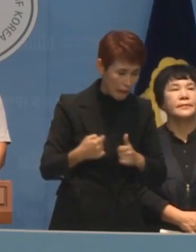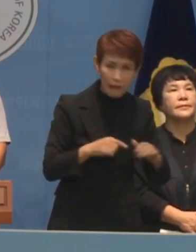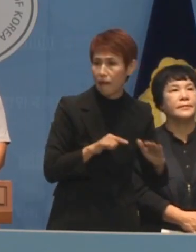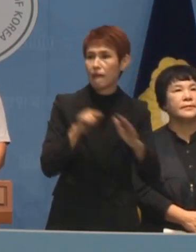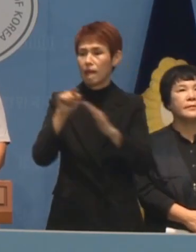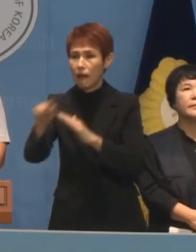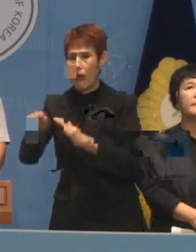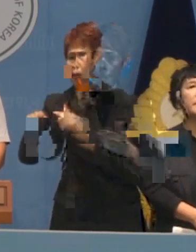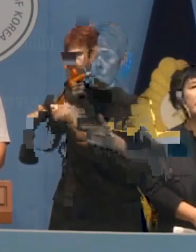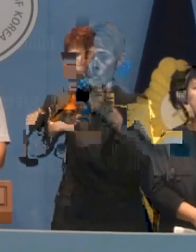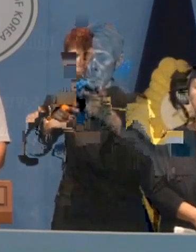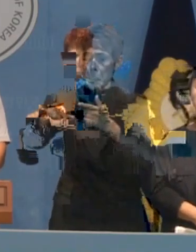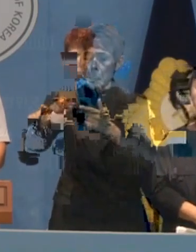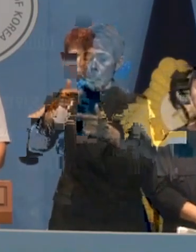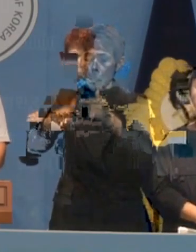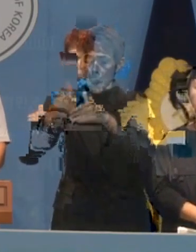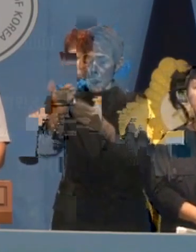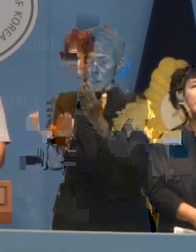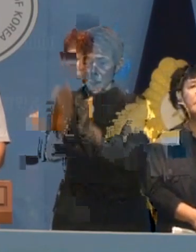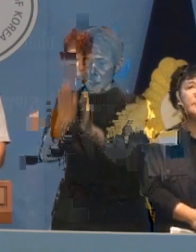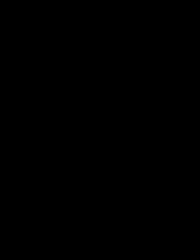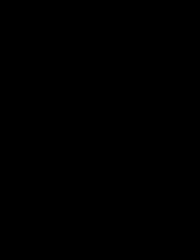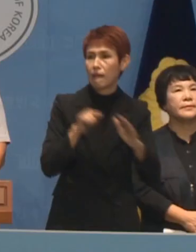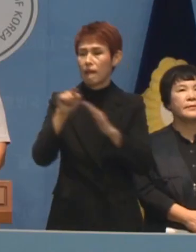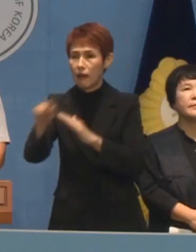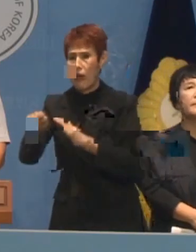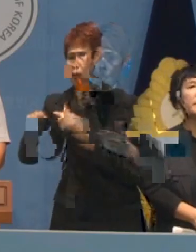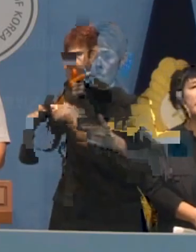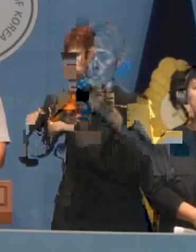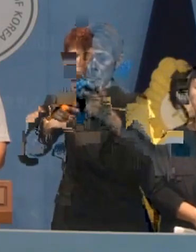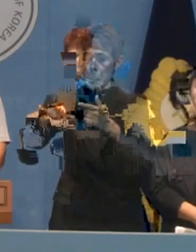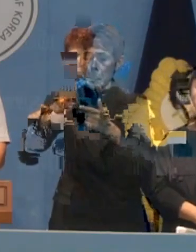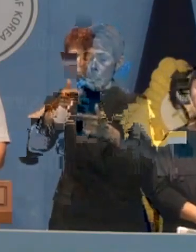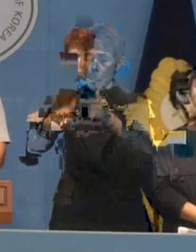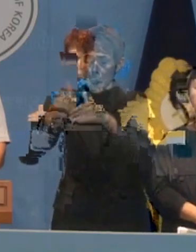투입되면 본연의 경비 의구심이 듭니다.